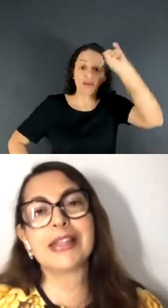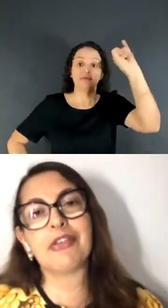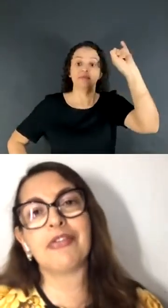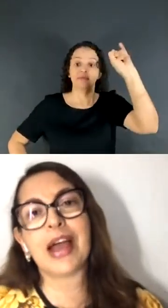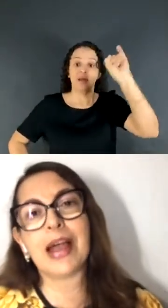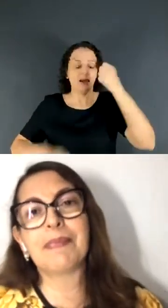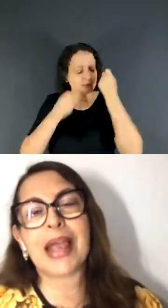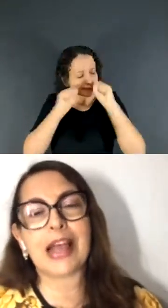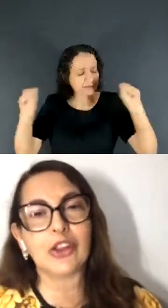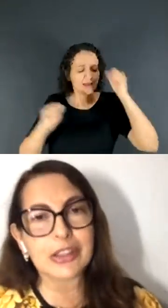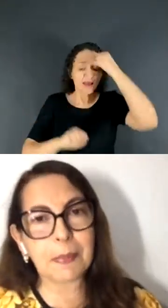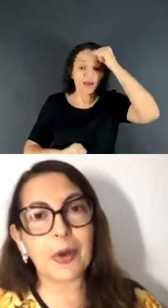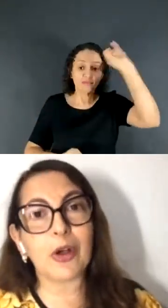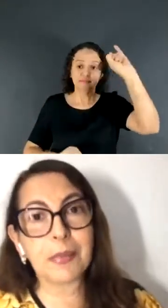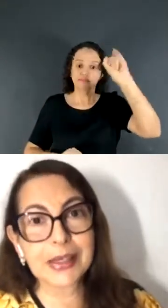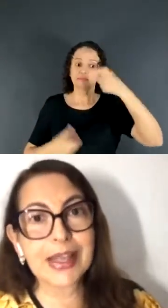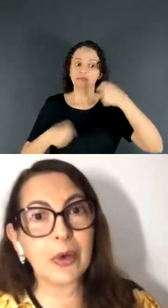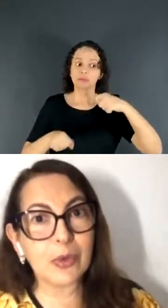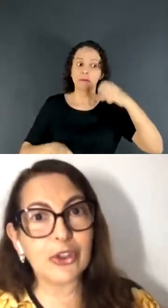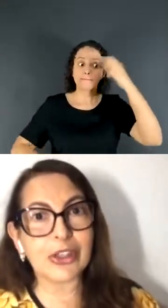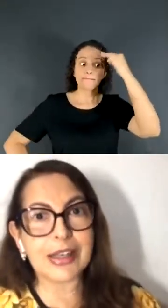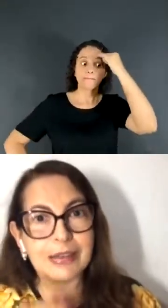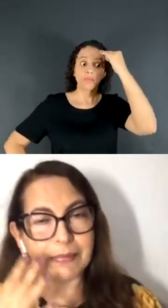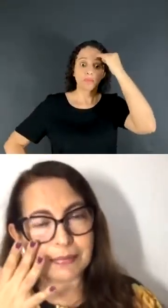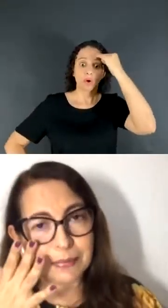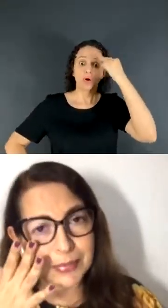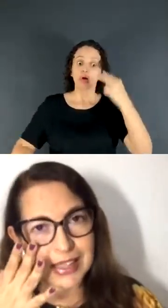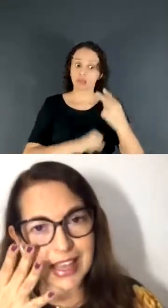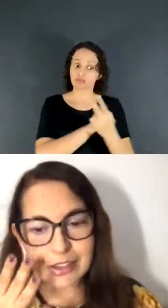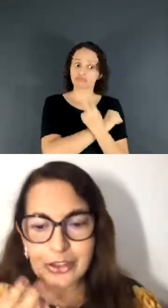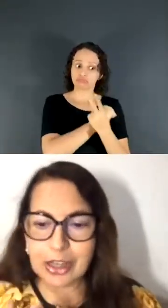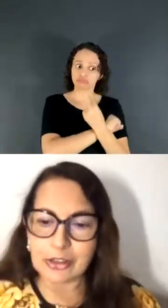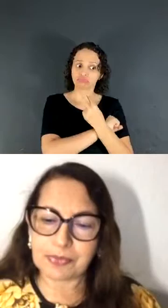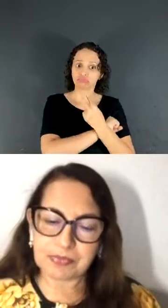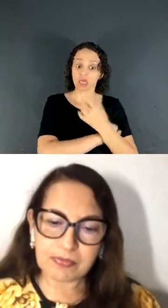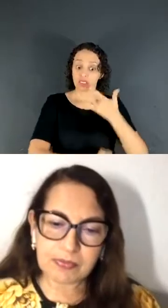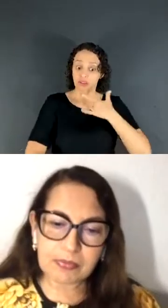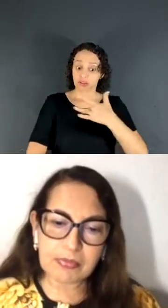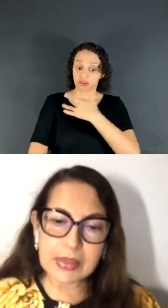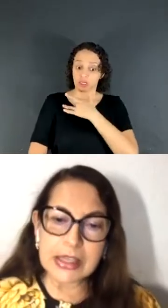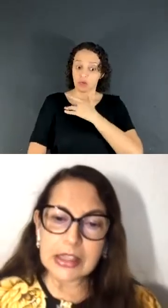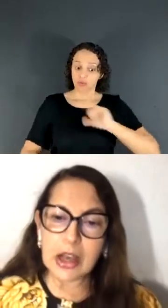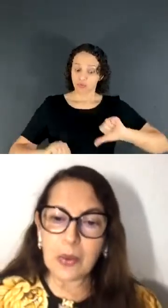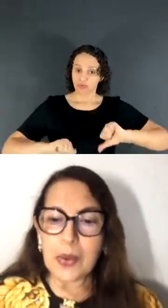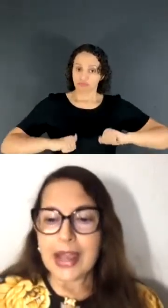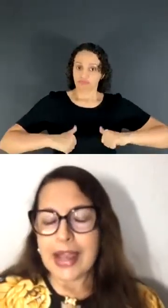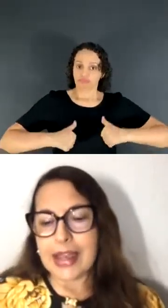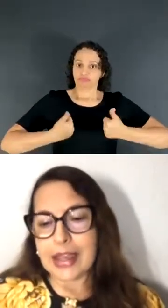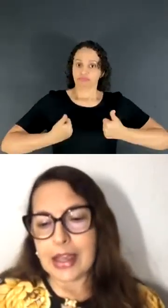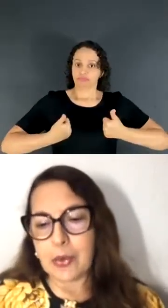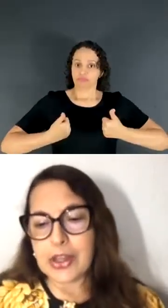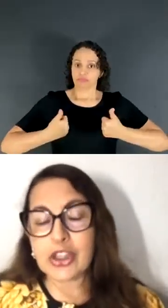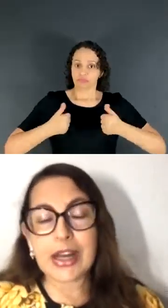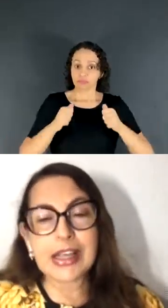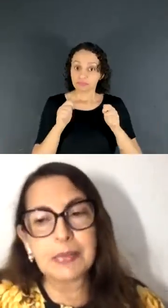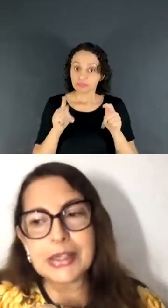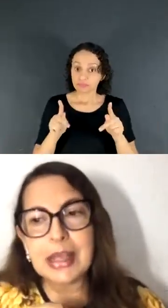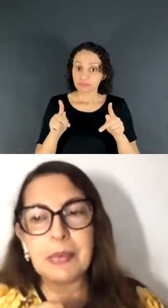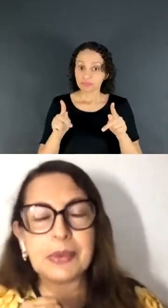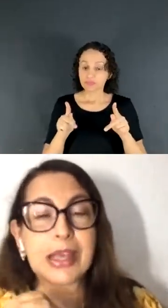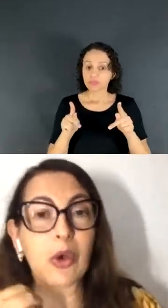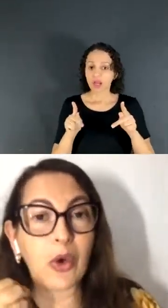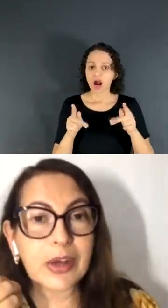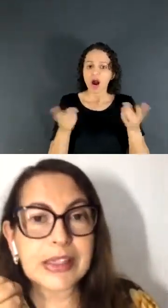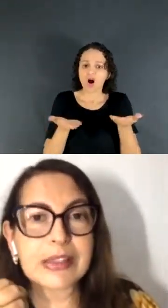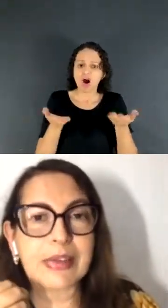gente preservar a nossa própria saúde, certo, gente? Então, o estresse, por